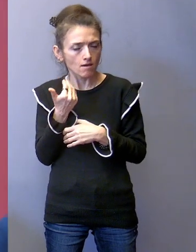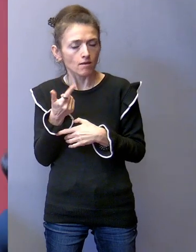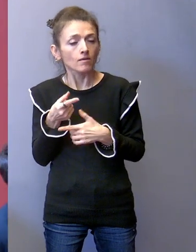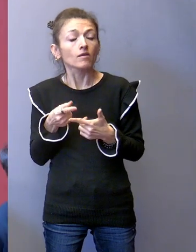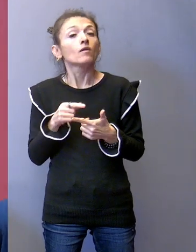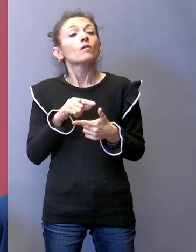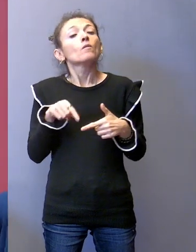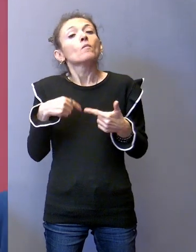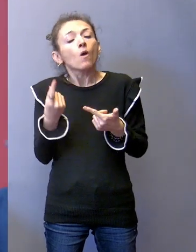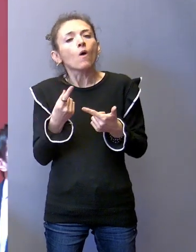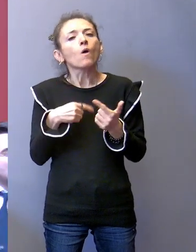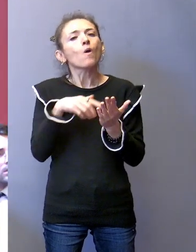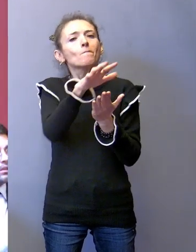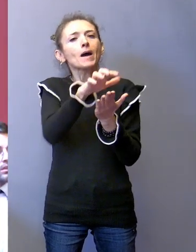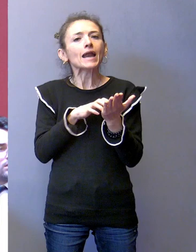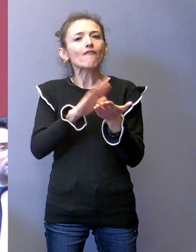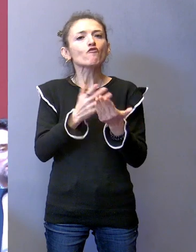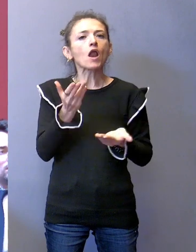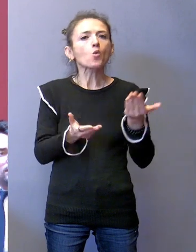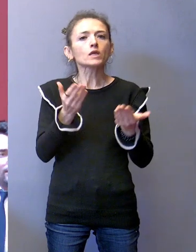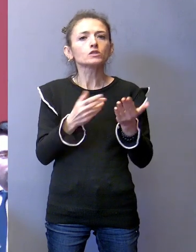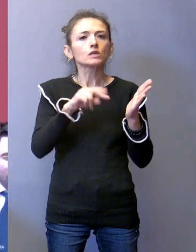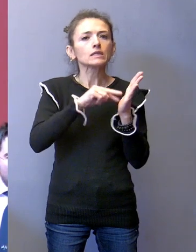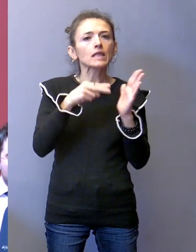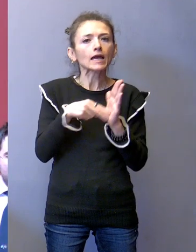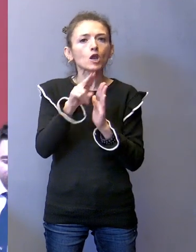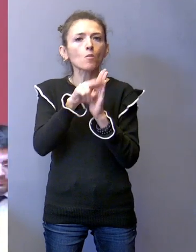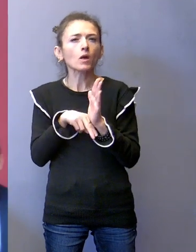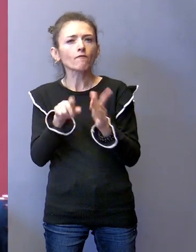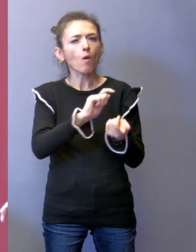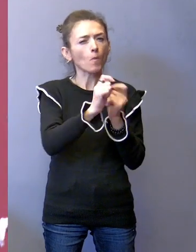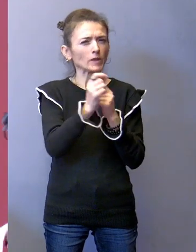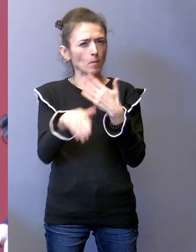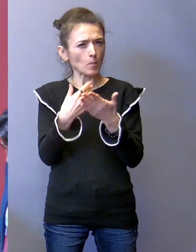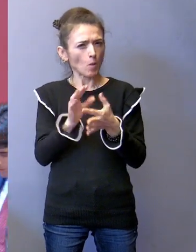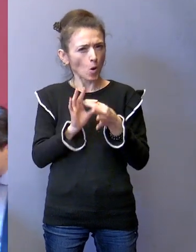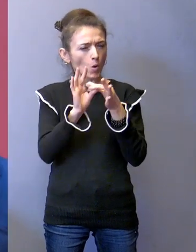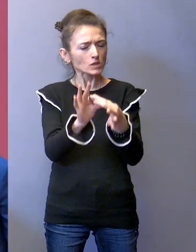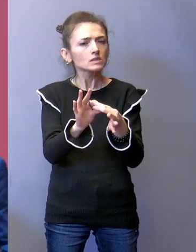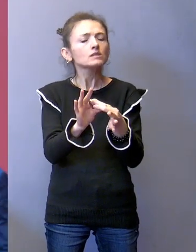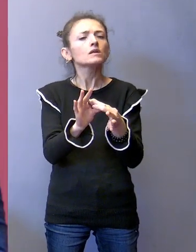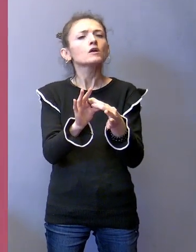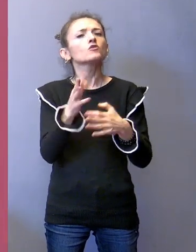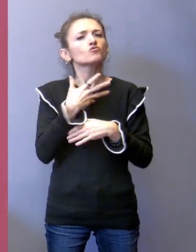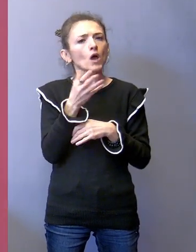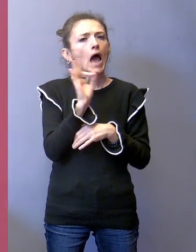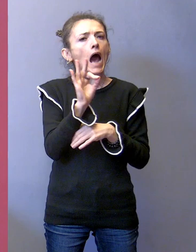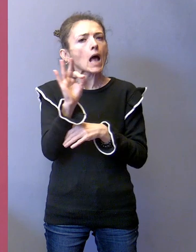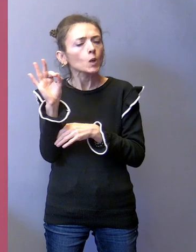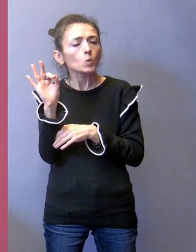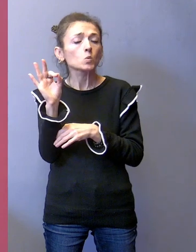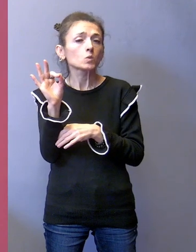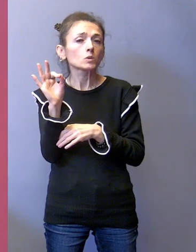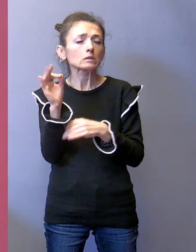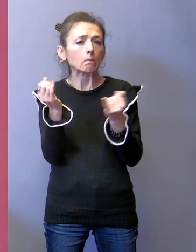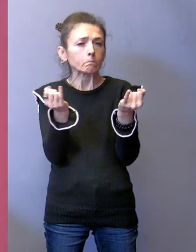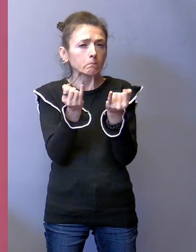nel paragrafo valutazione tecniche normative sulle modifiche proposte vengono contenuti Alcuni accenni